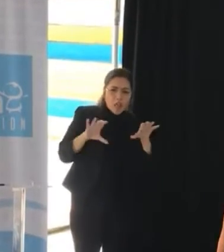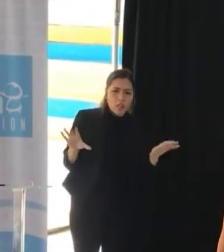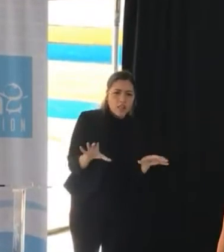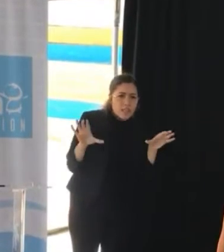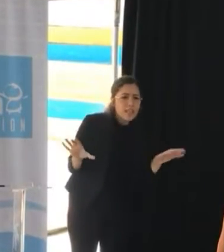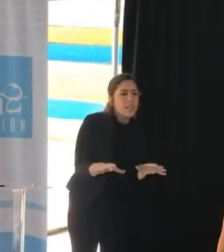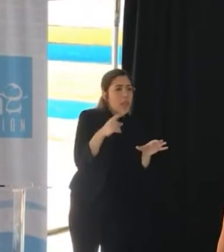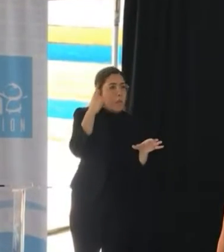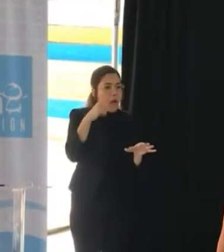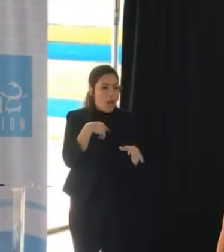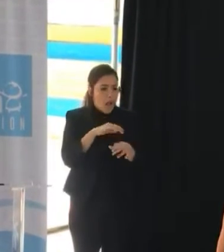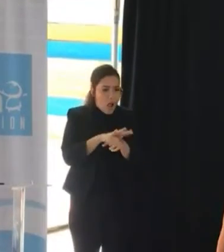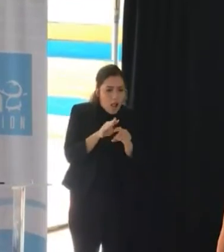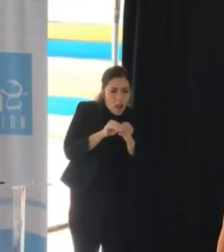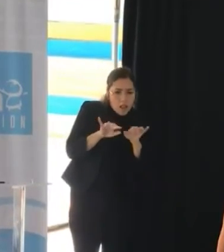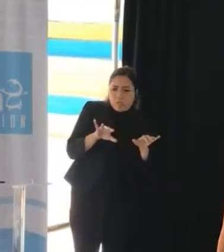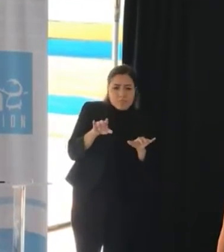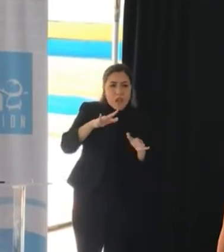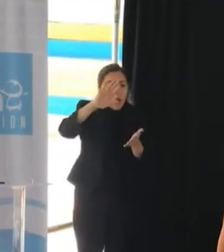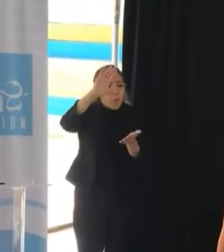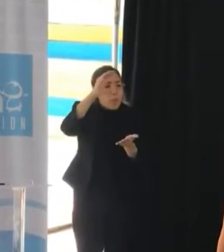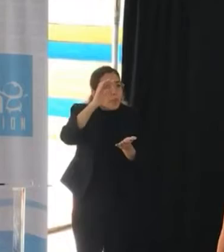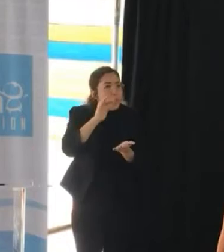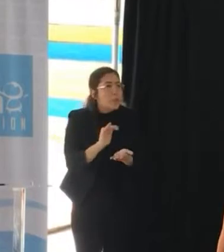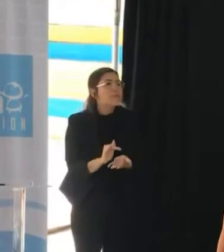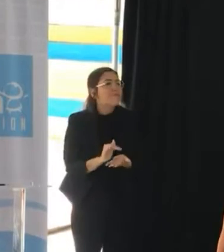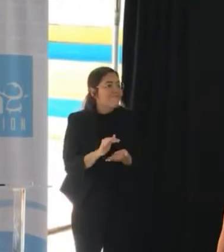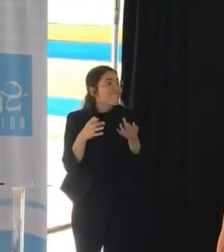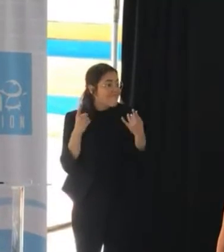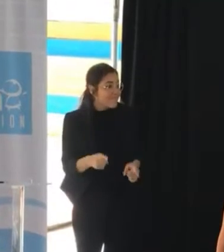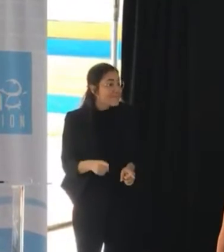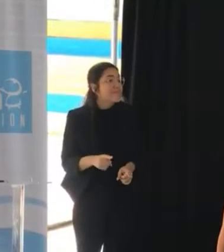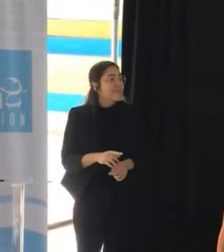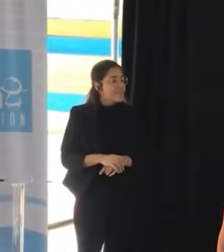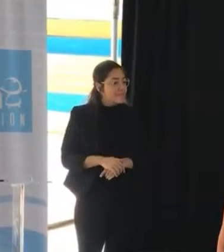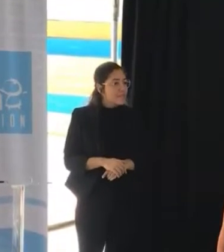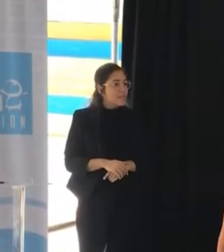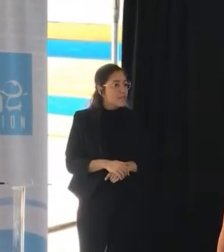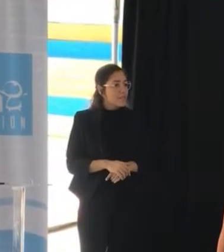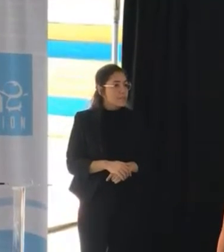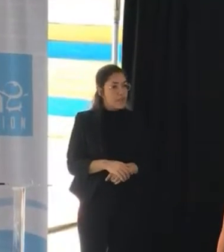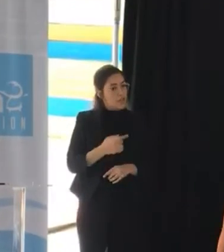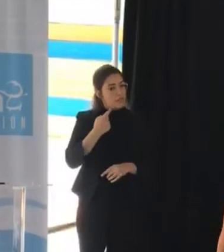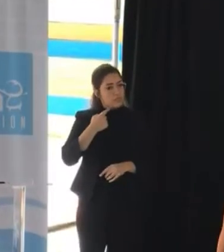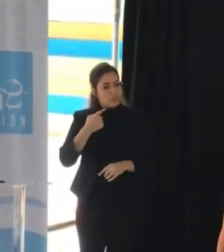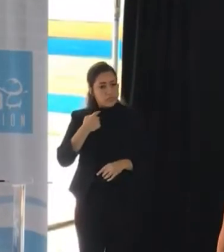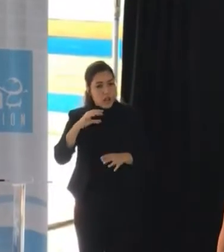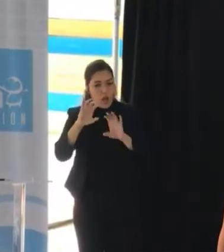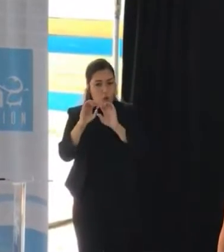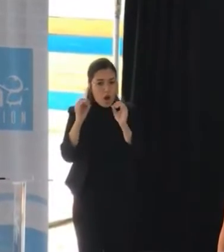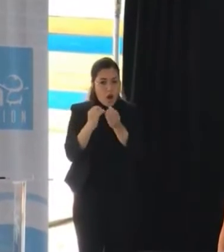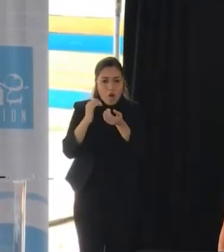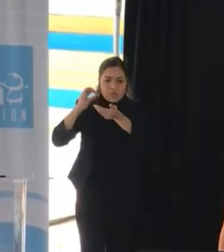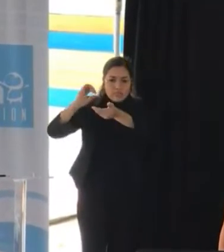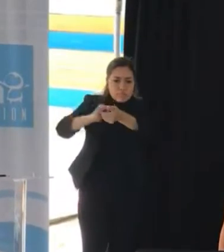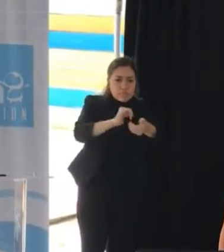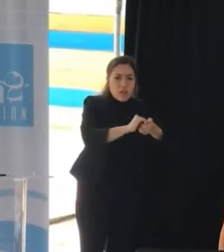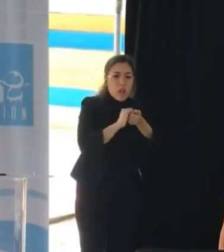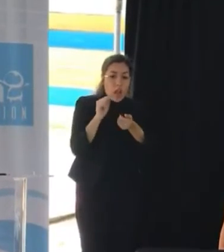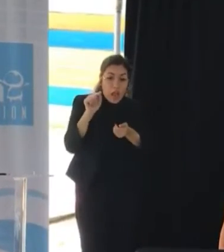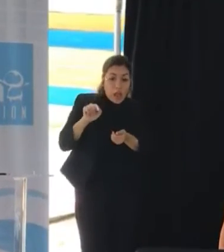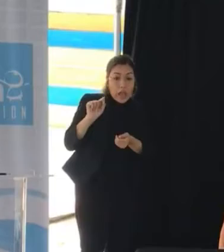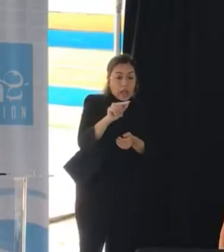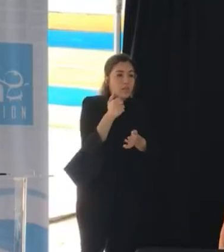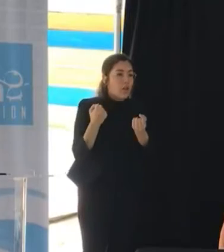de la vacunación, en colaboración con todas las alianzas que tenemos, lo vamos a continuar, y todo el mundo en Puerto Rico va a estar vacunado.